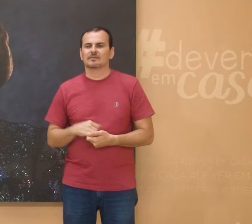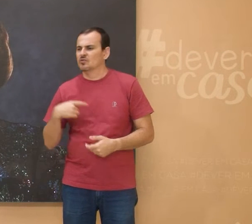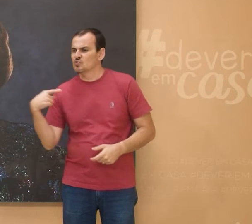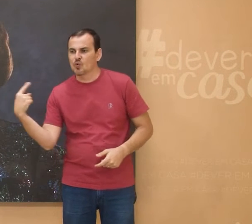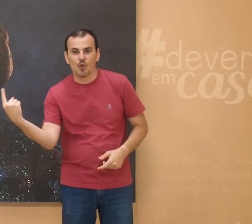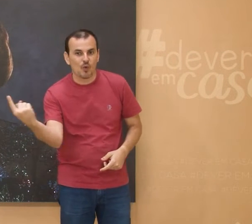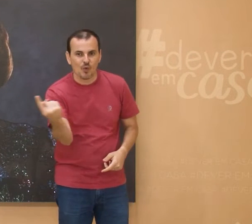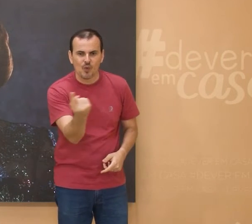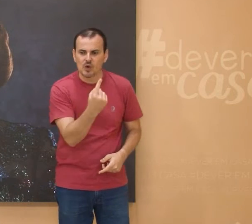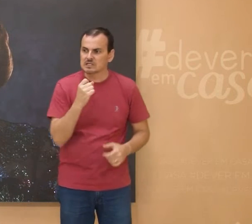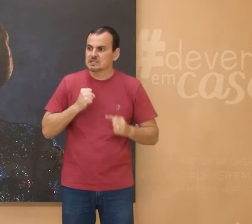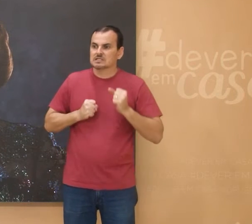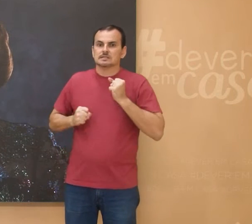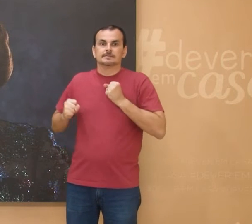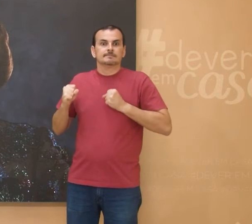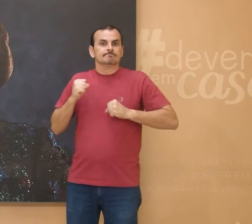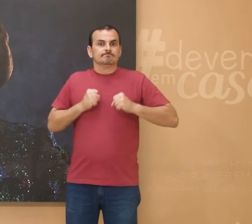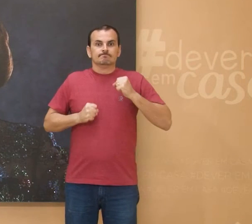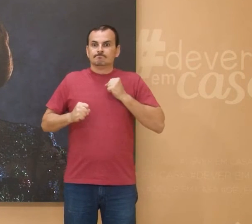Todas ficaram ansiosas,